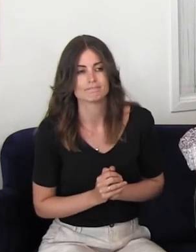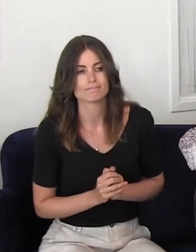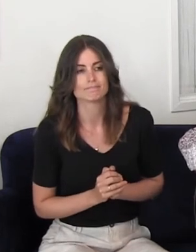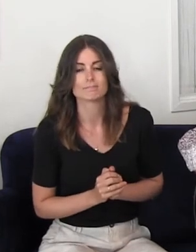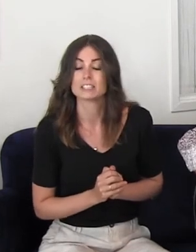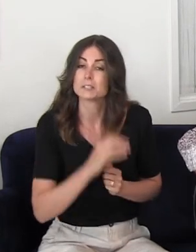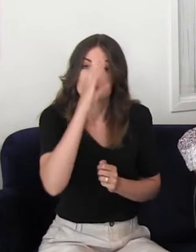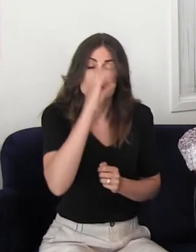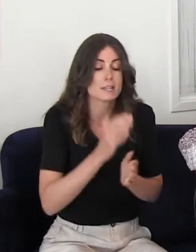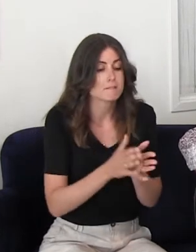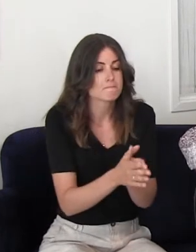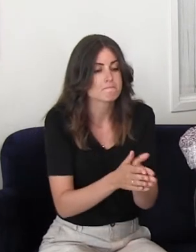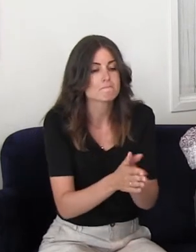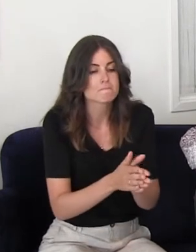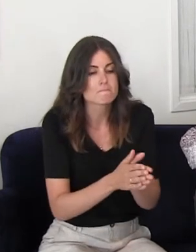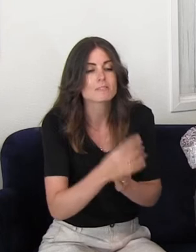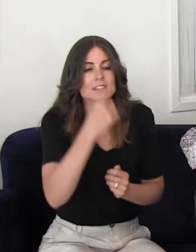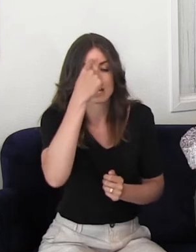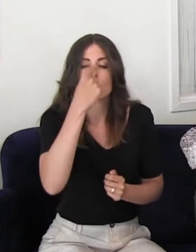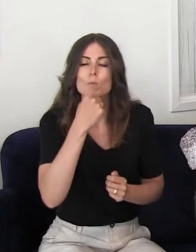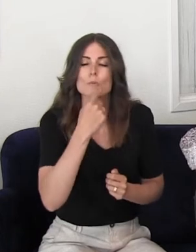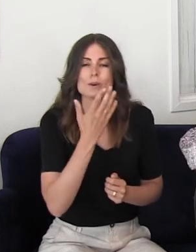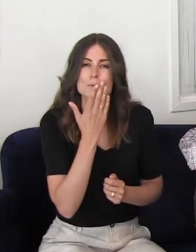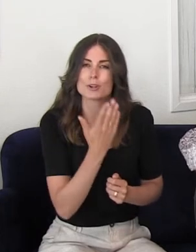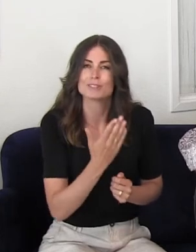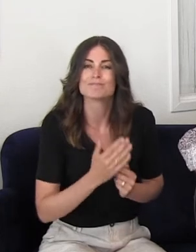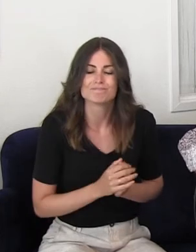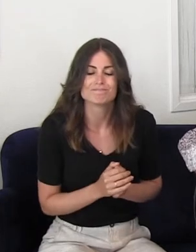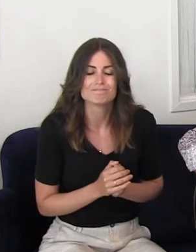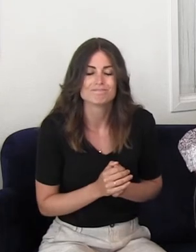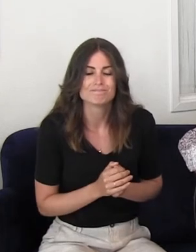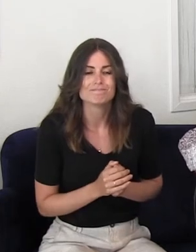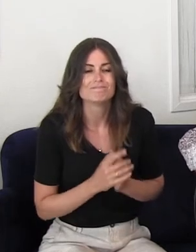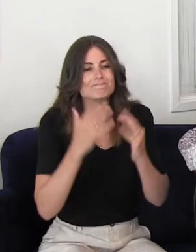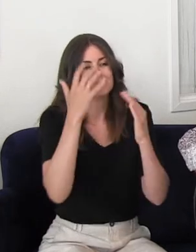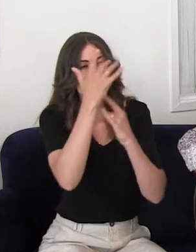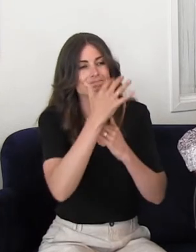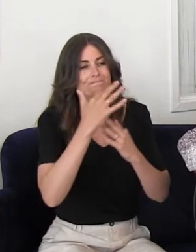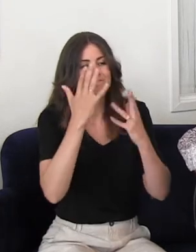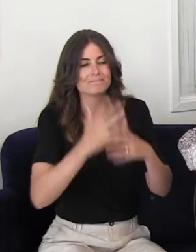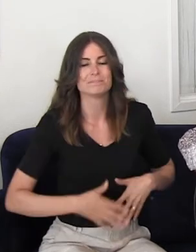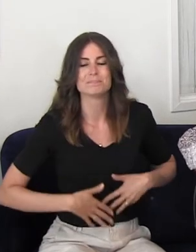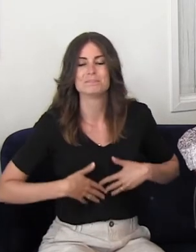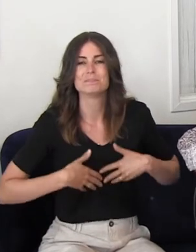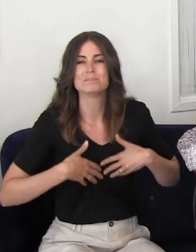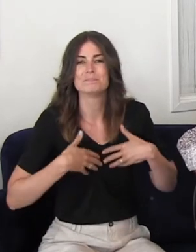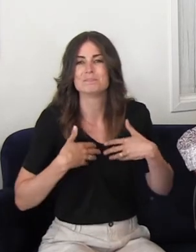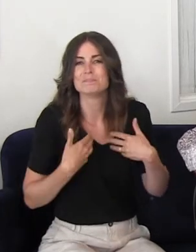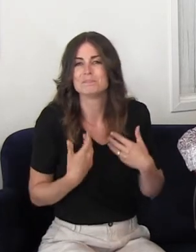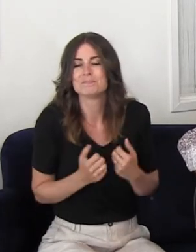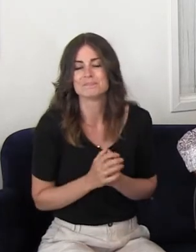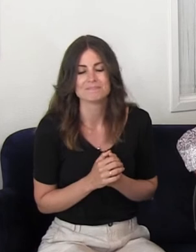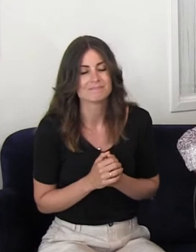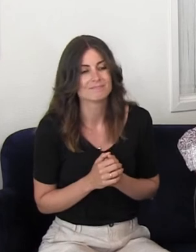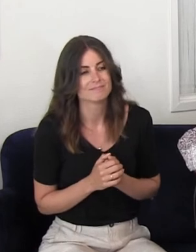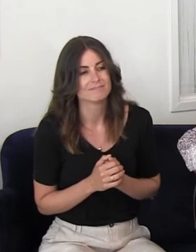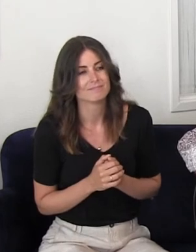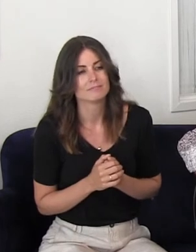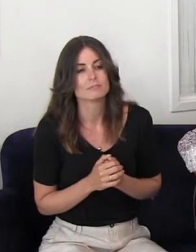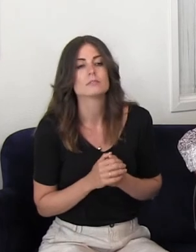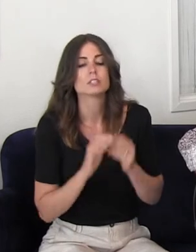Han värmer sina händer, han tänker allt väl. Angenäma tankar fyller hans själ.